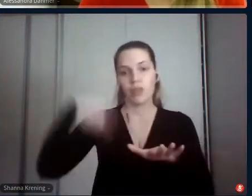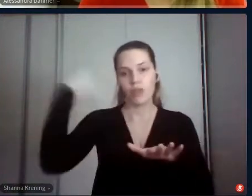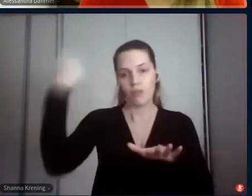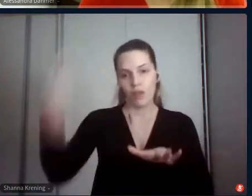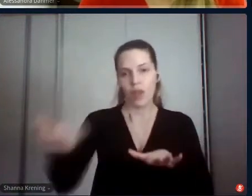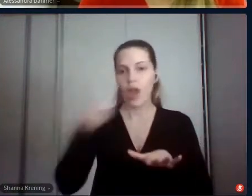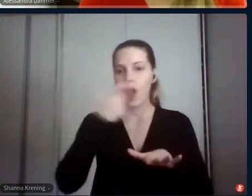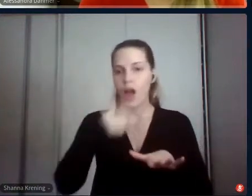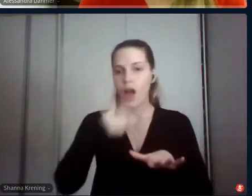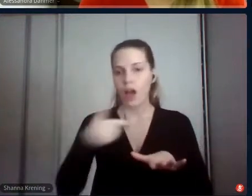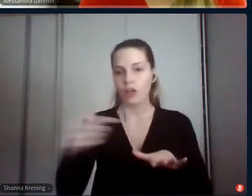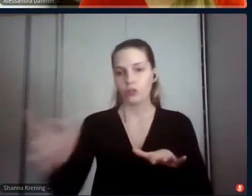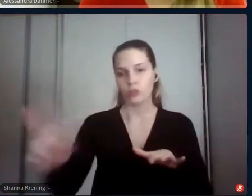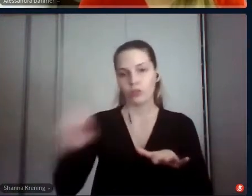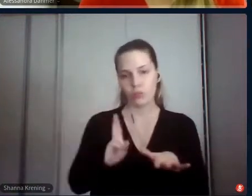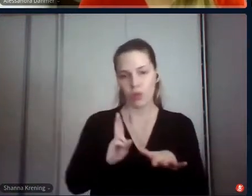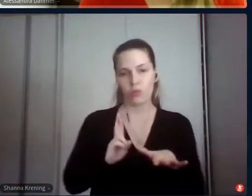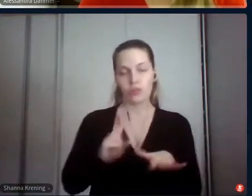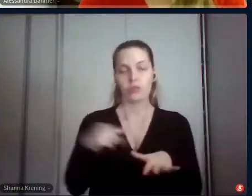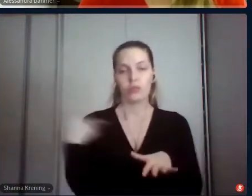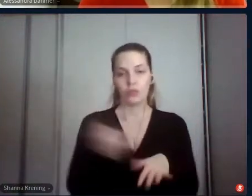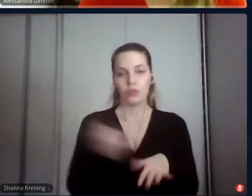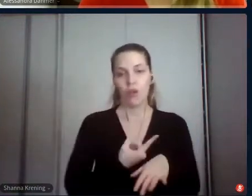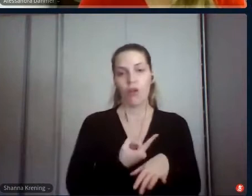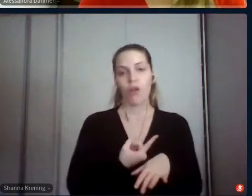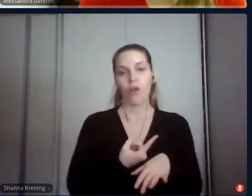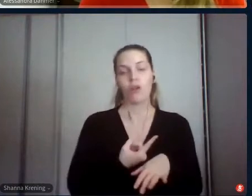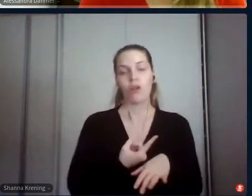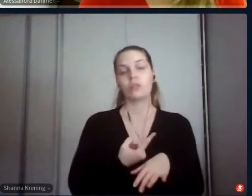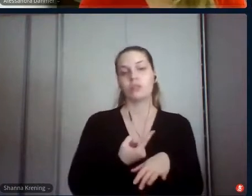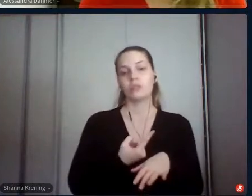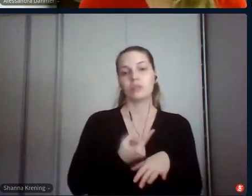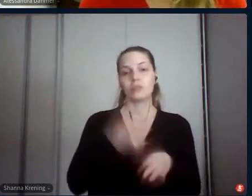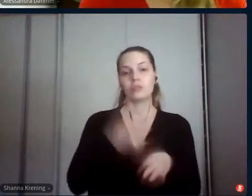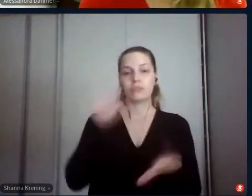que a gente possa, então, aderir a esse plano.